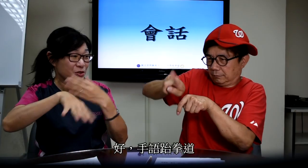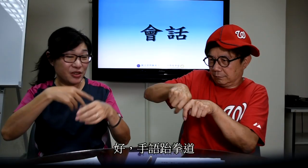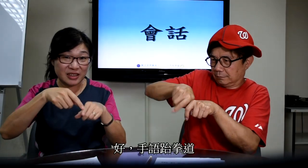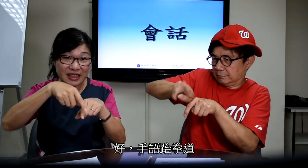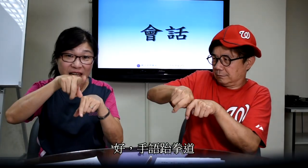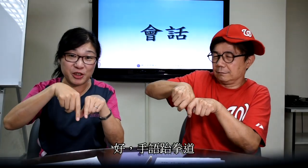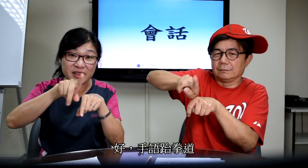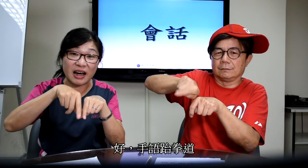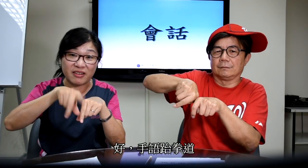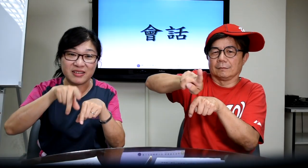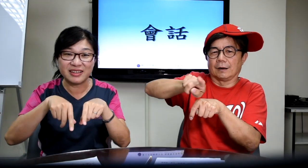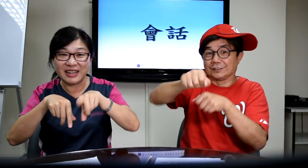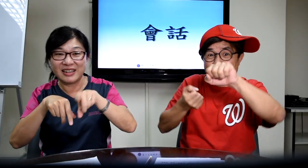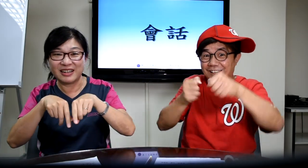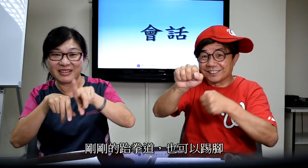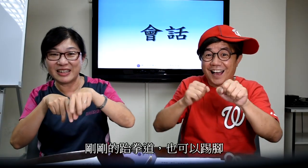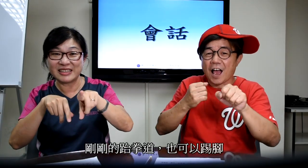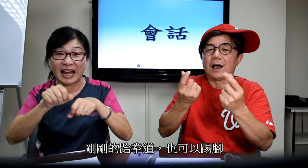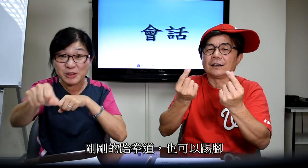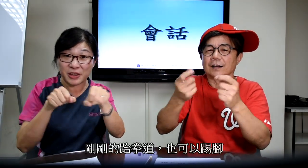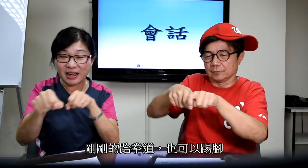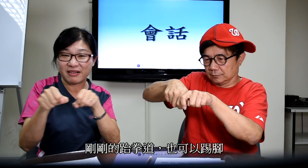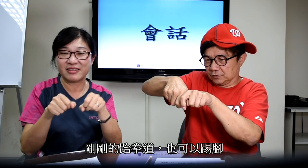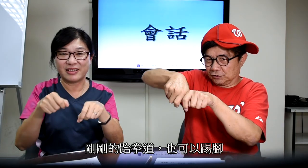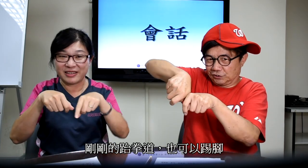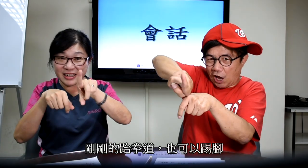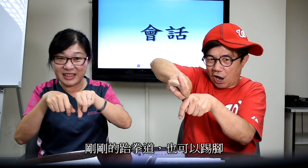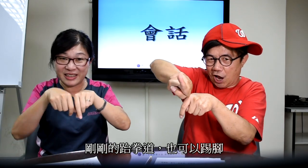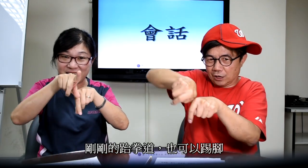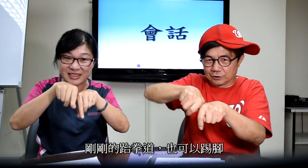语跆拳道，好，刚刚的跆拳道，好，也可以踢脚。